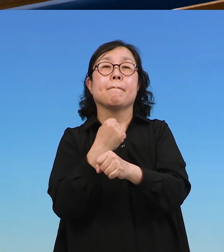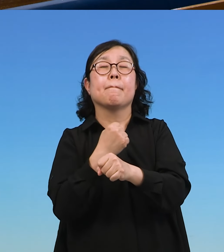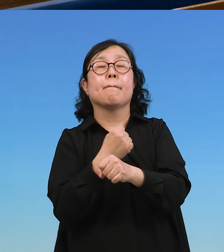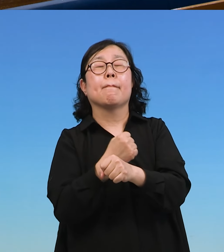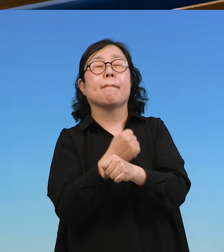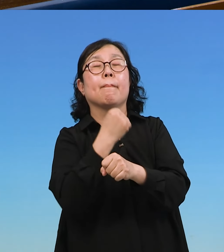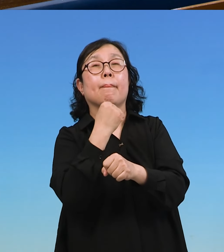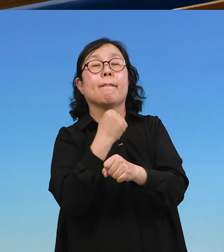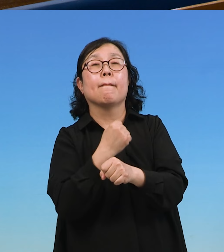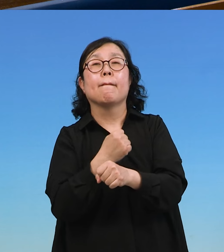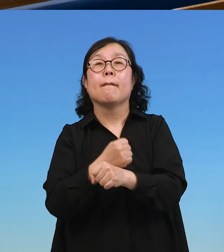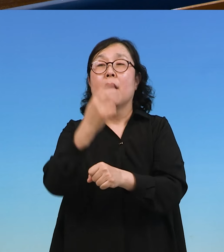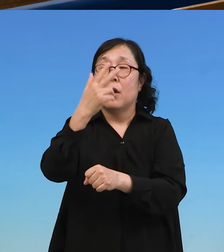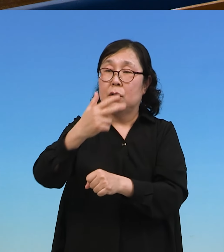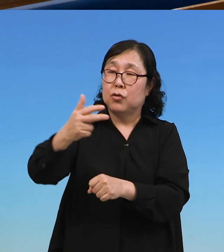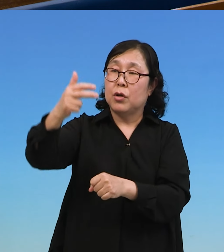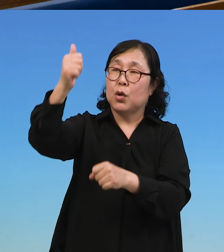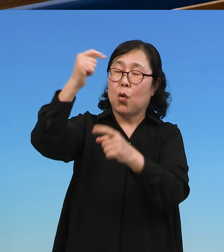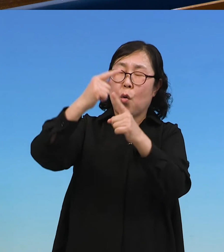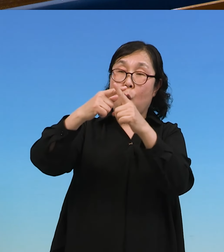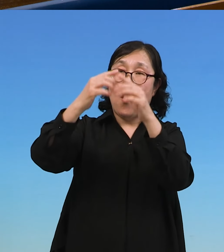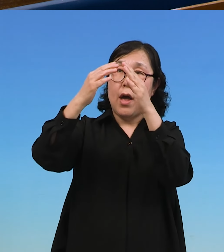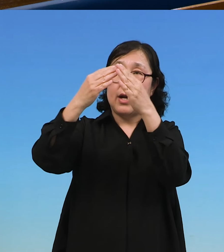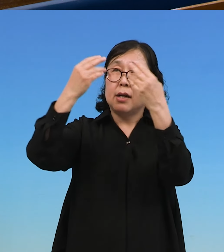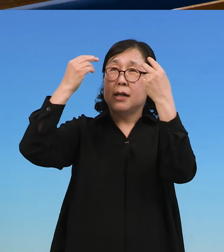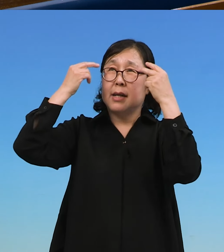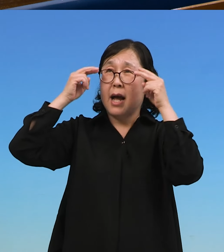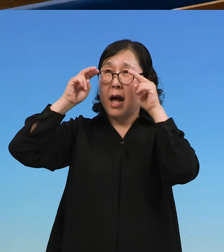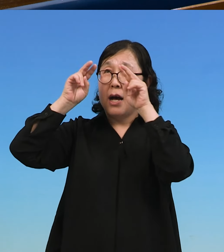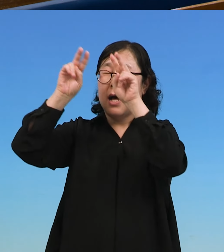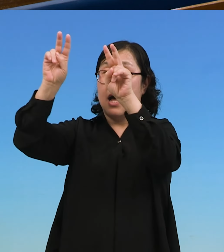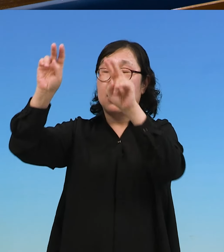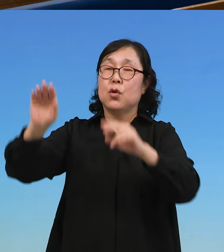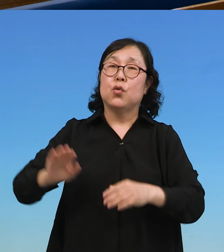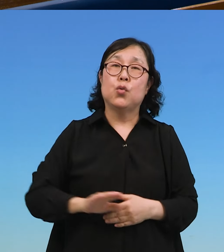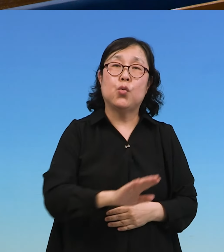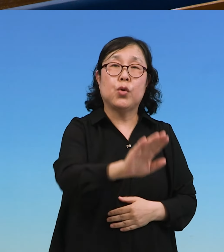결단하며 주의 교회를 향한 우리 마음,